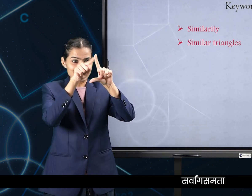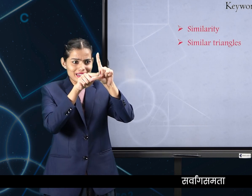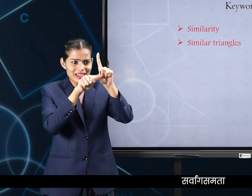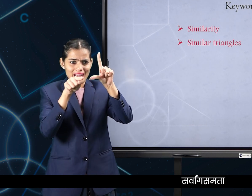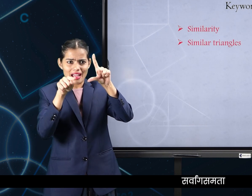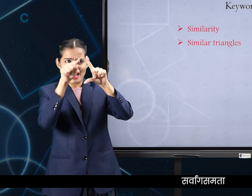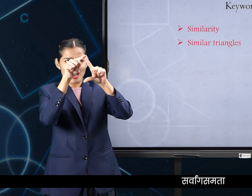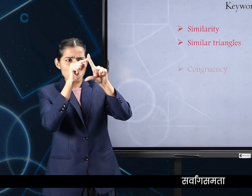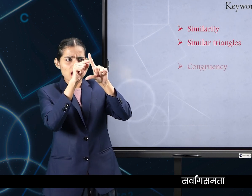सर्वांग समता,